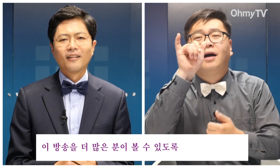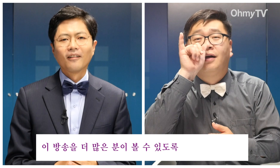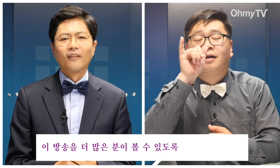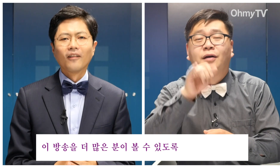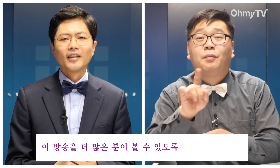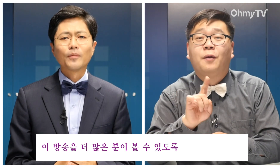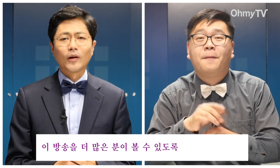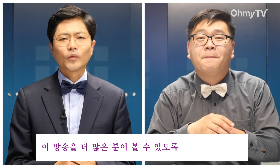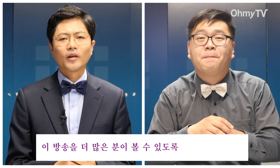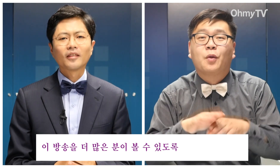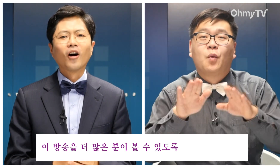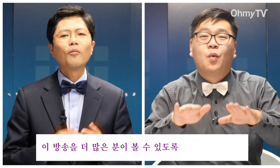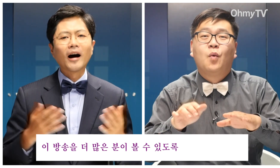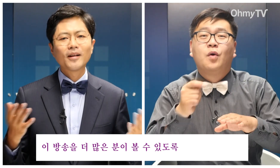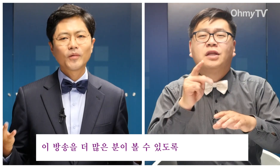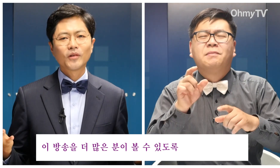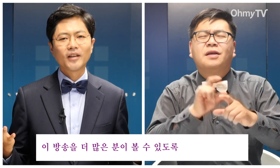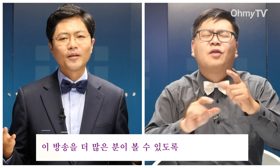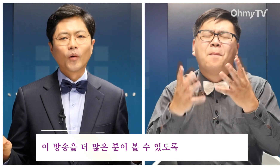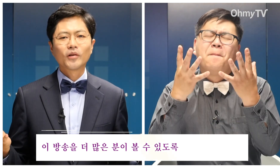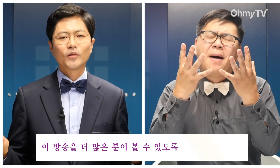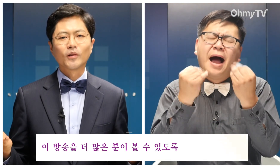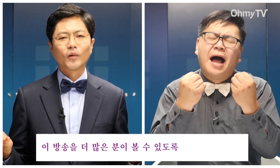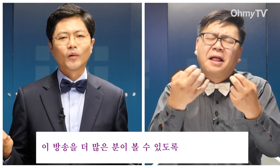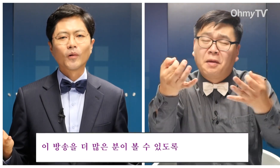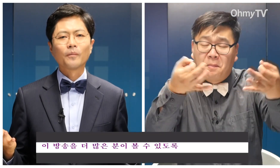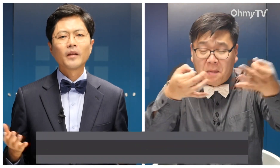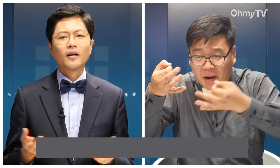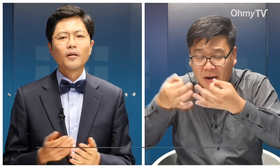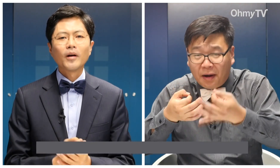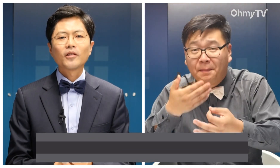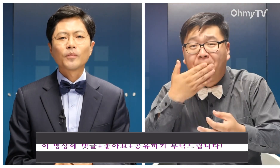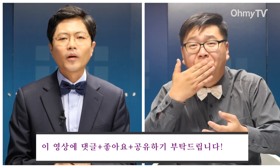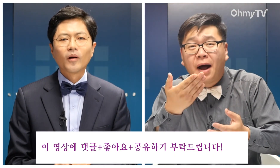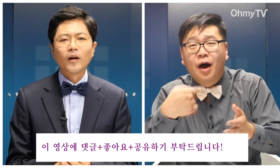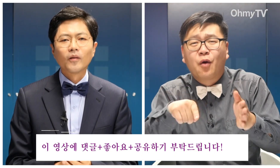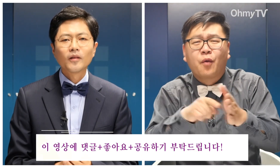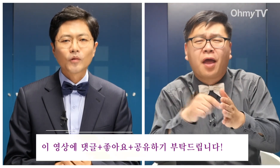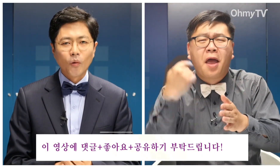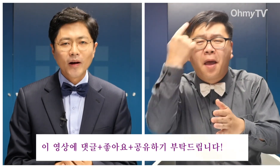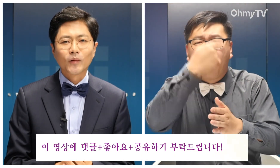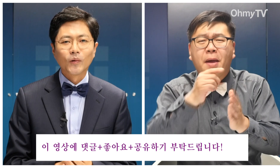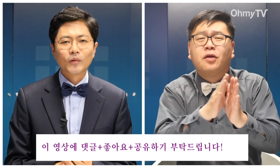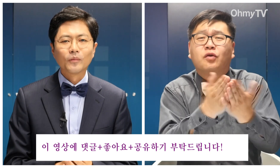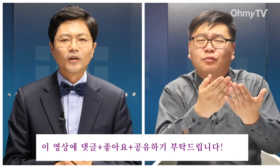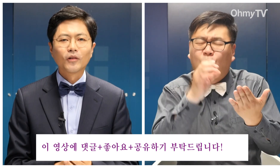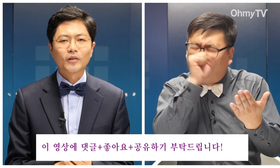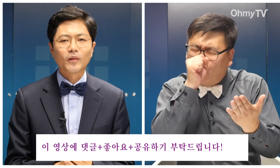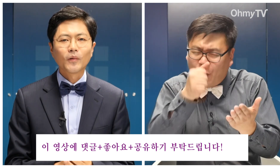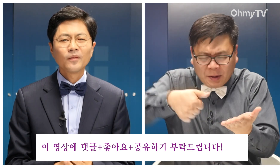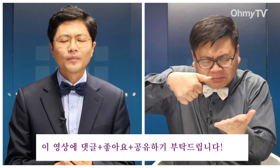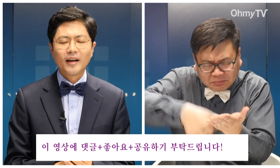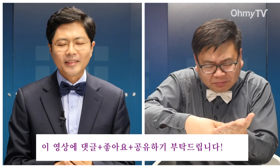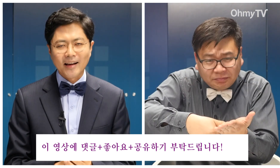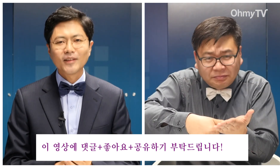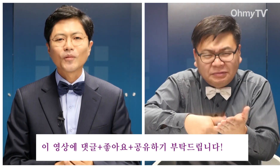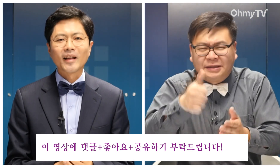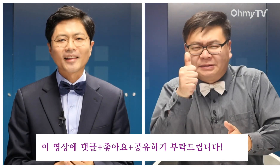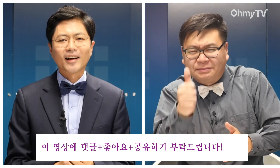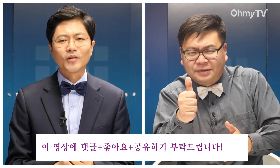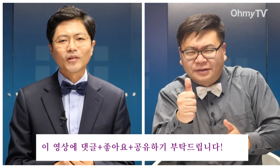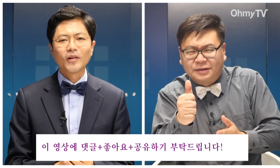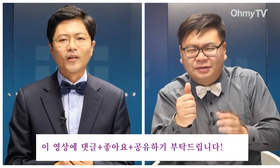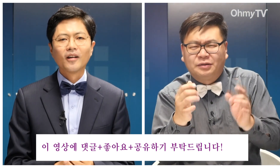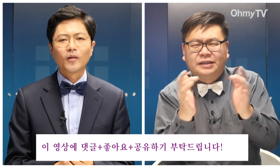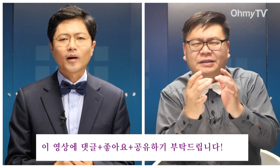있습니다. 이 방송이 더 많은 분들이 보실 수 있도록 페이스북에 올라오는 좋아요도 좀 눌러주시고 댓글도